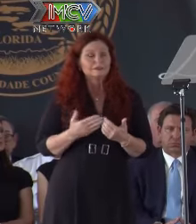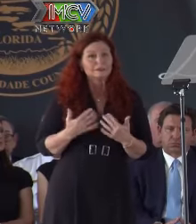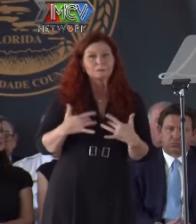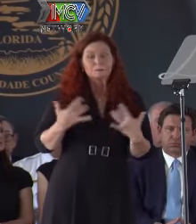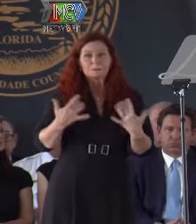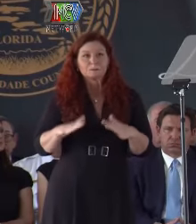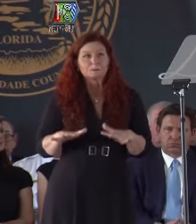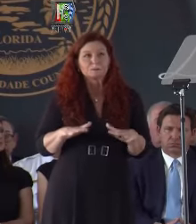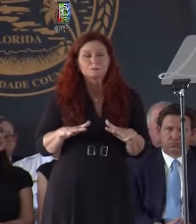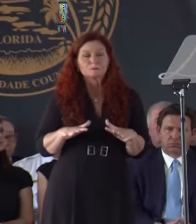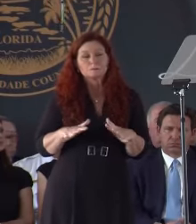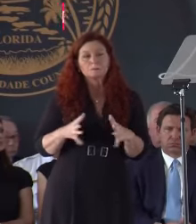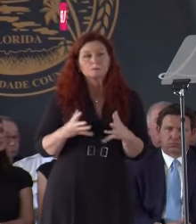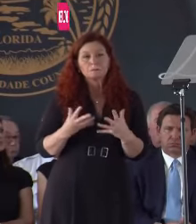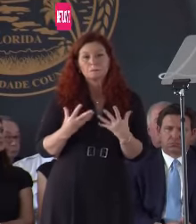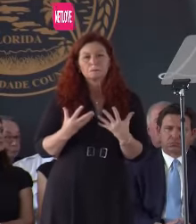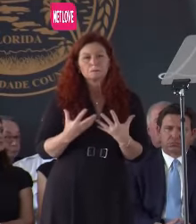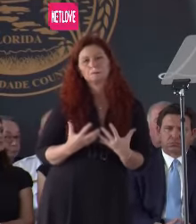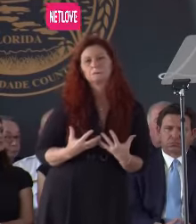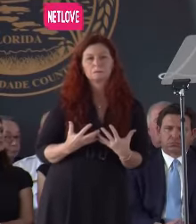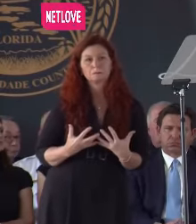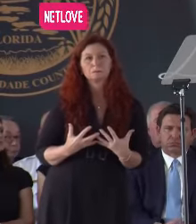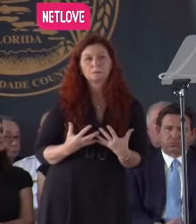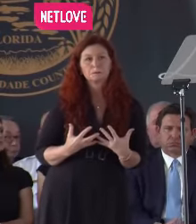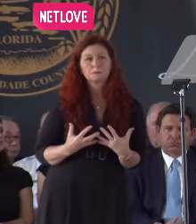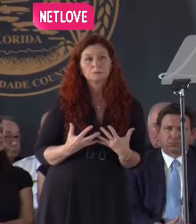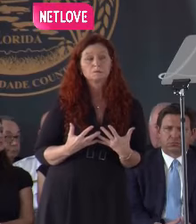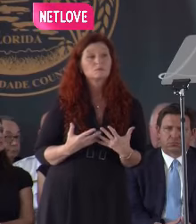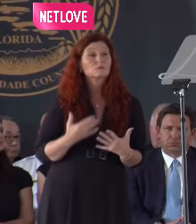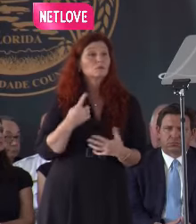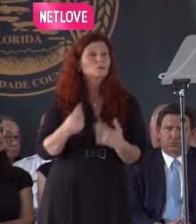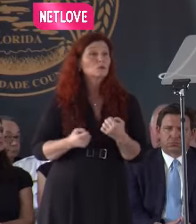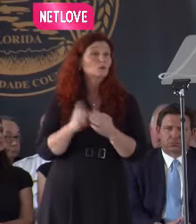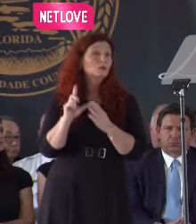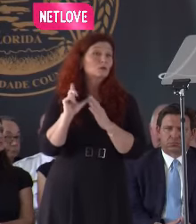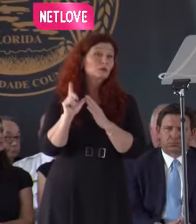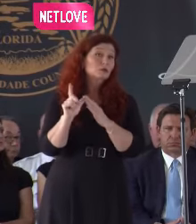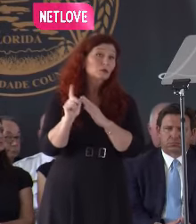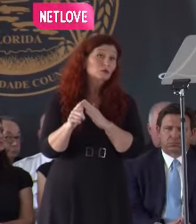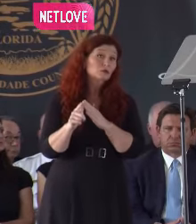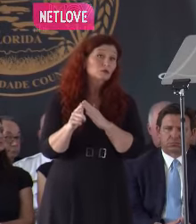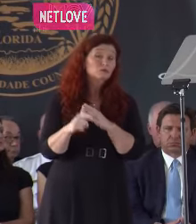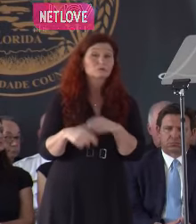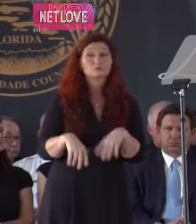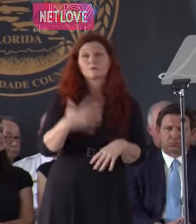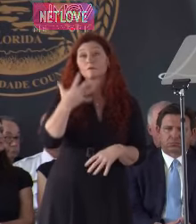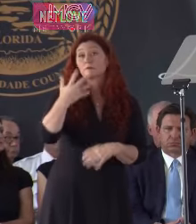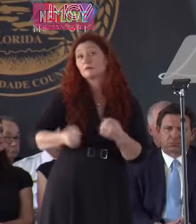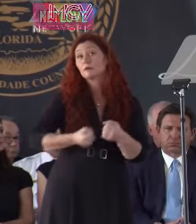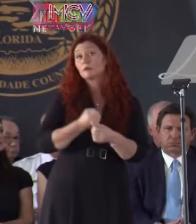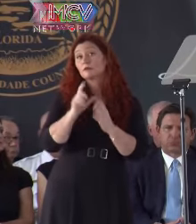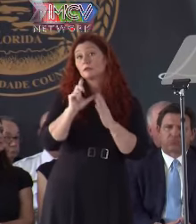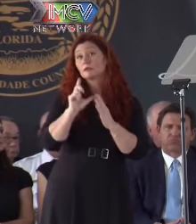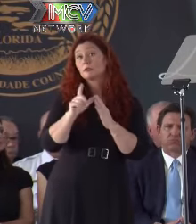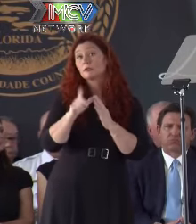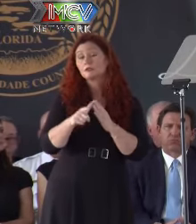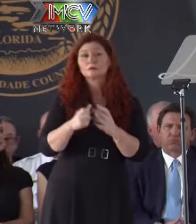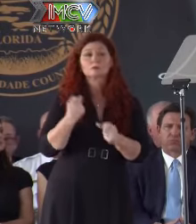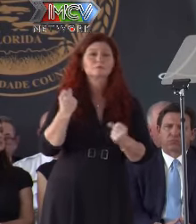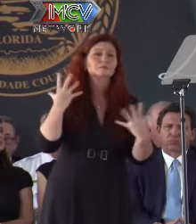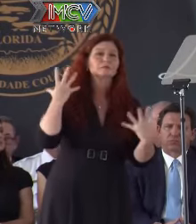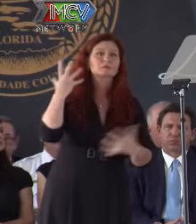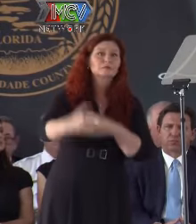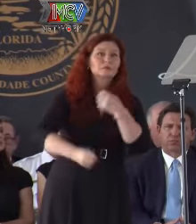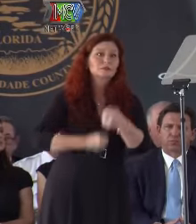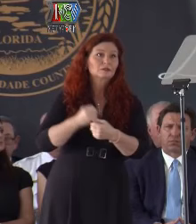lễ tưởng nhớ những người thiệt mạng và chia buồn cùng gia đình của các nạn nhân. Trong buổi lễ, đệ nhất phu nhân Mỹ chia sẻ ngày hôm nay họ tụ họp để